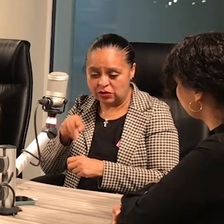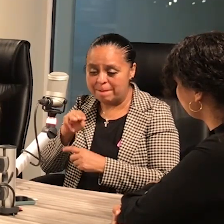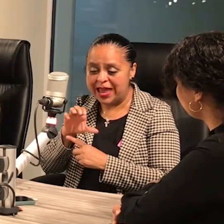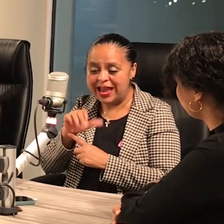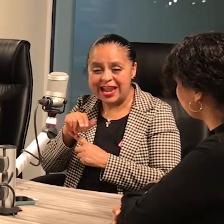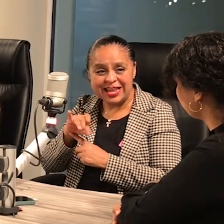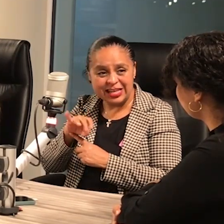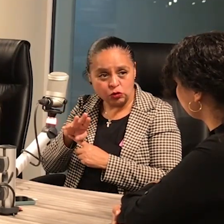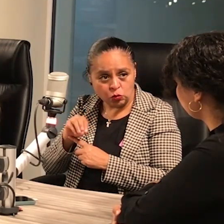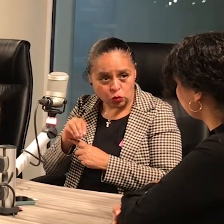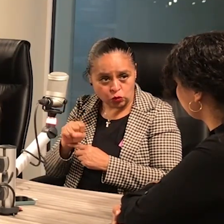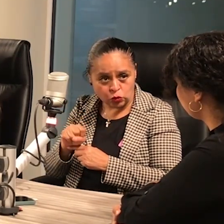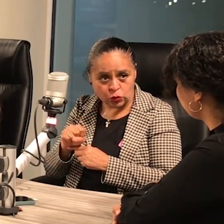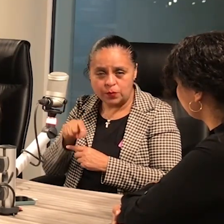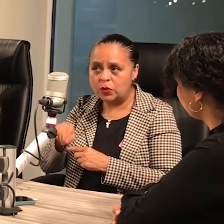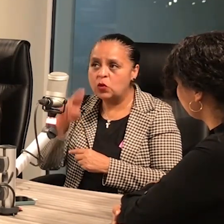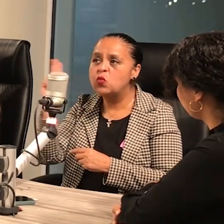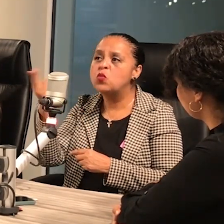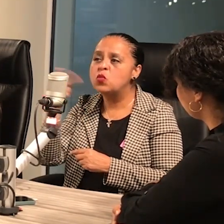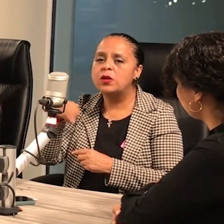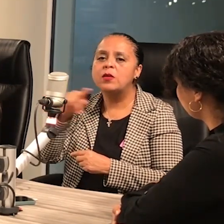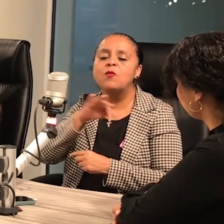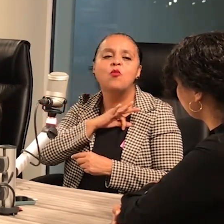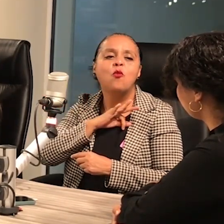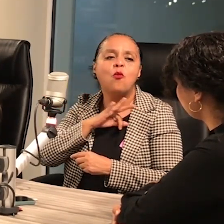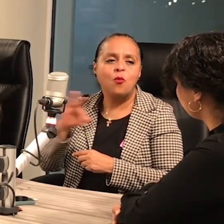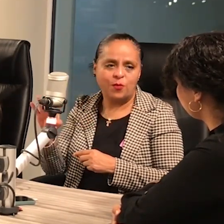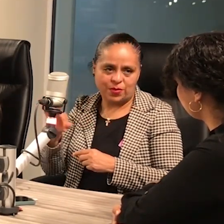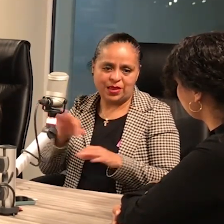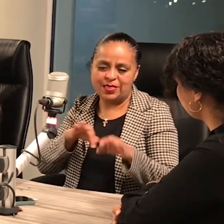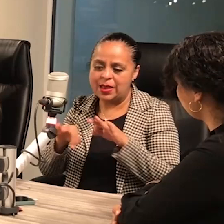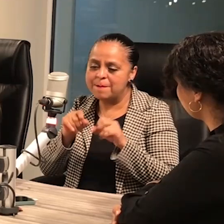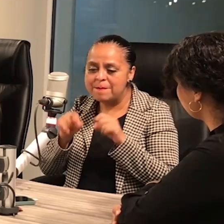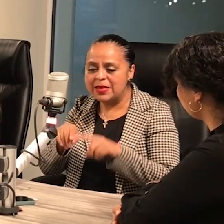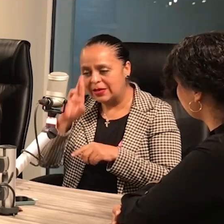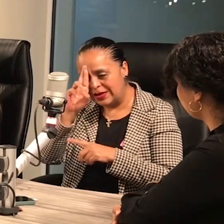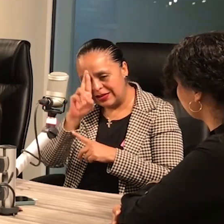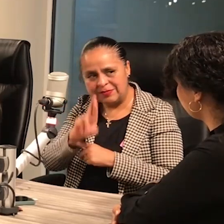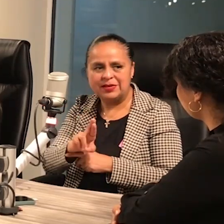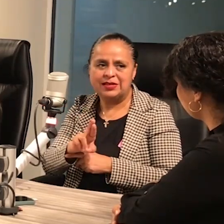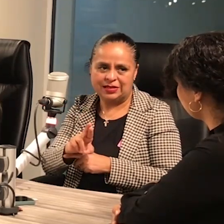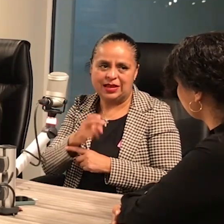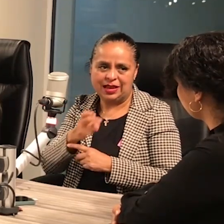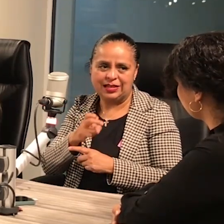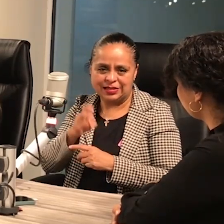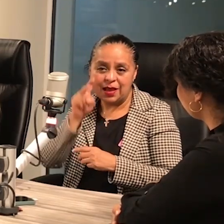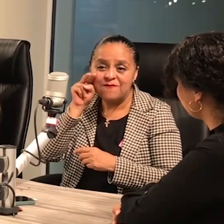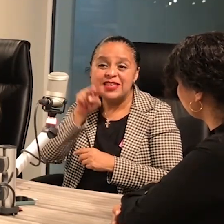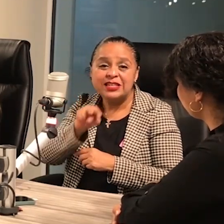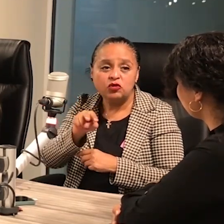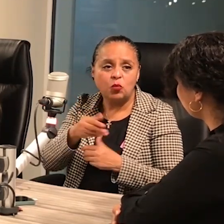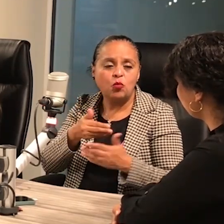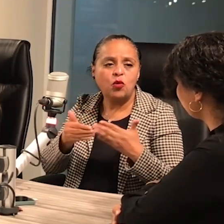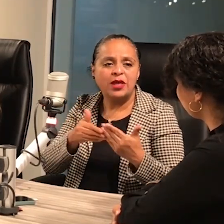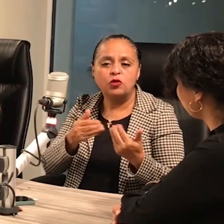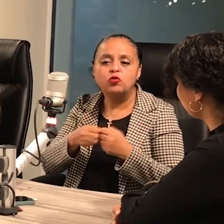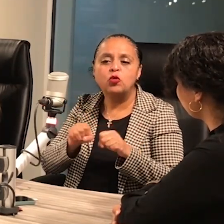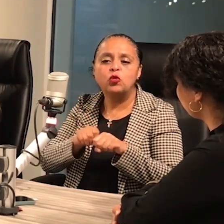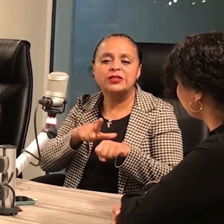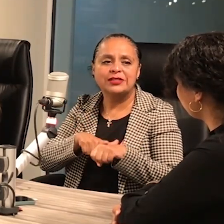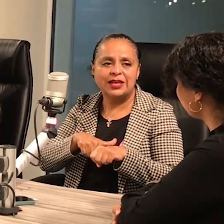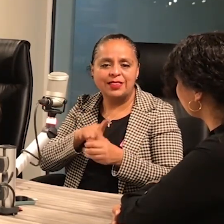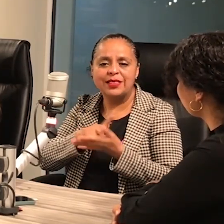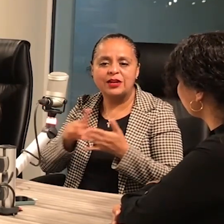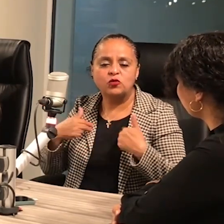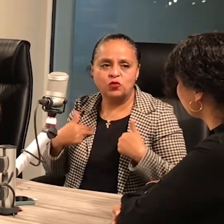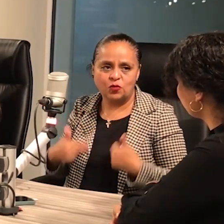tanto en la normatividad, las universidades puedan trabajar en los propios, que respeten esta visión del modelo social o visión de derechos